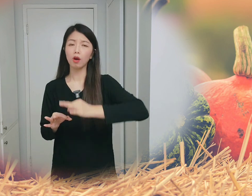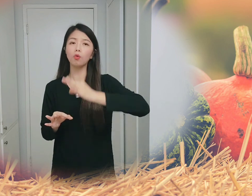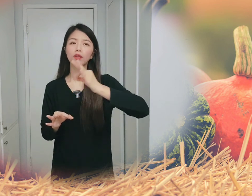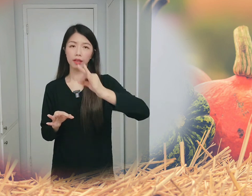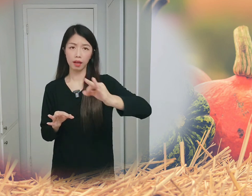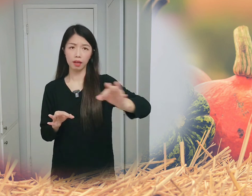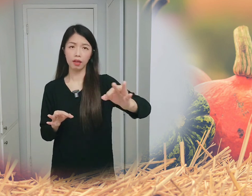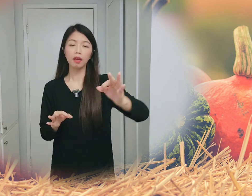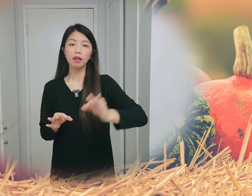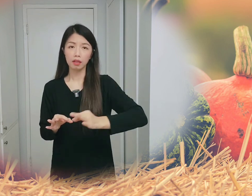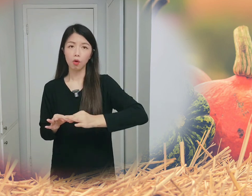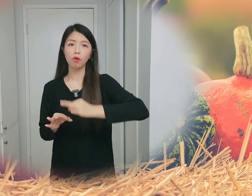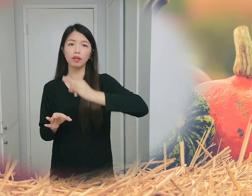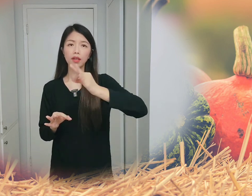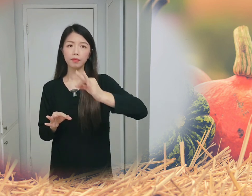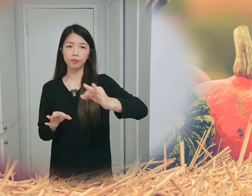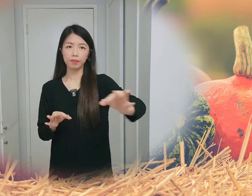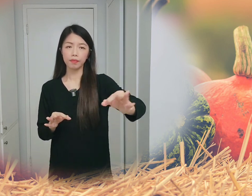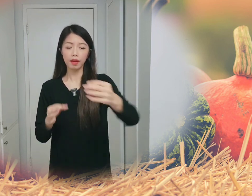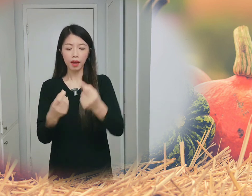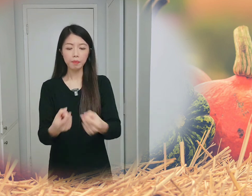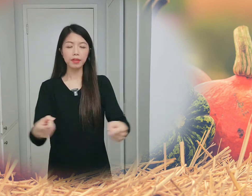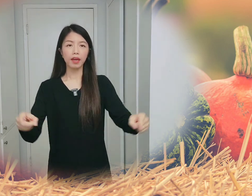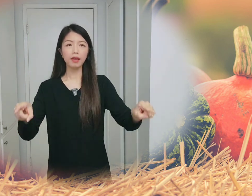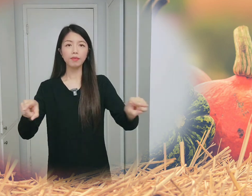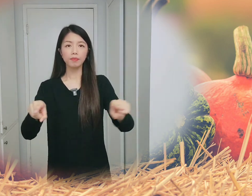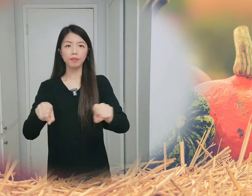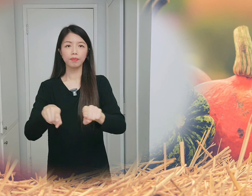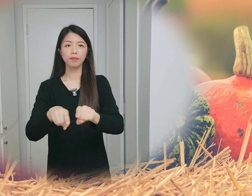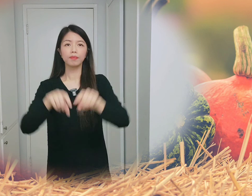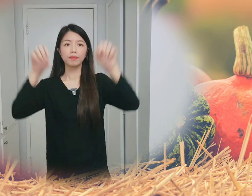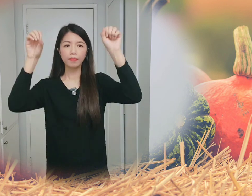돼요. 영원하다. 영원히 함께